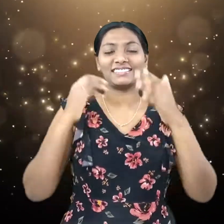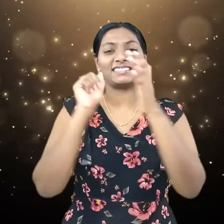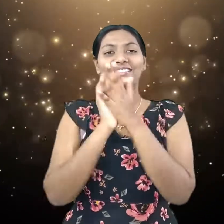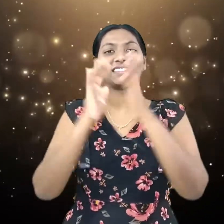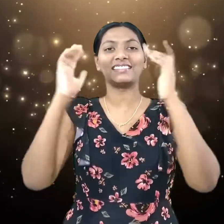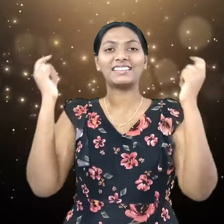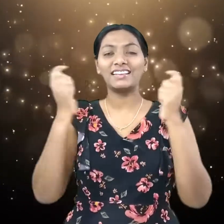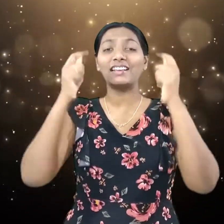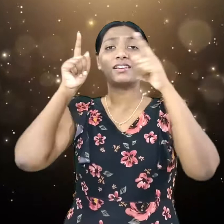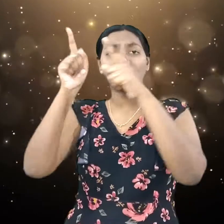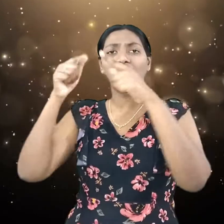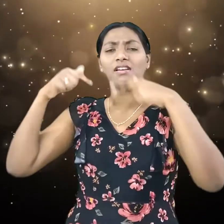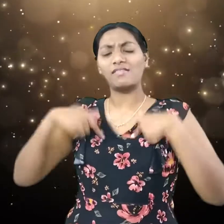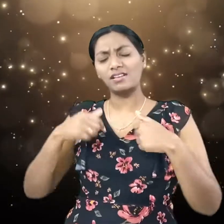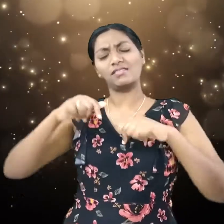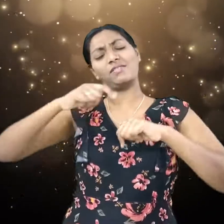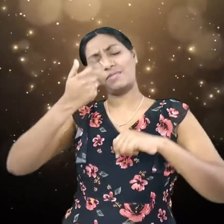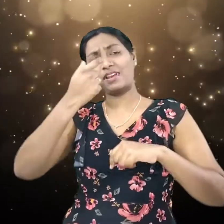उसमें आनंद मनाओ